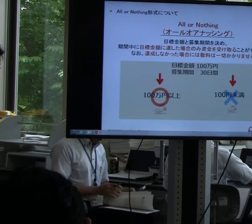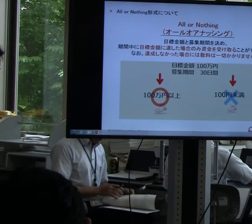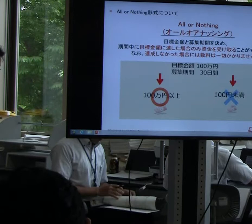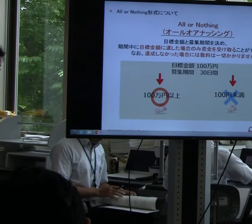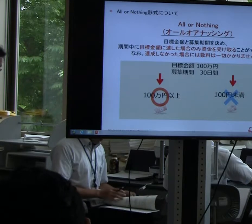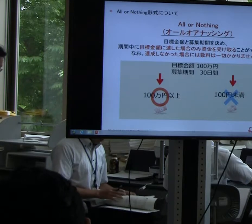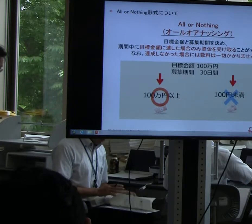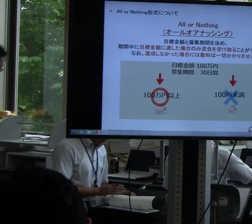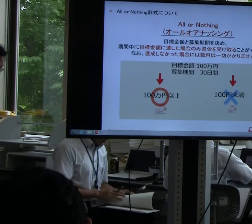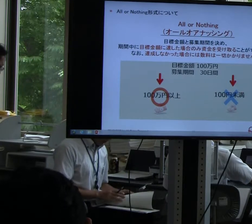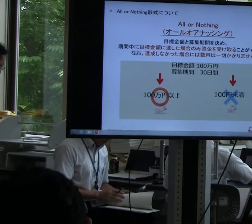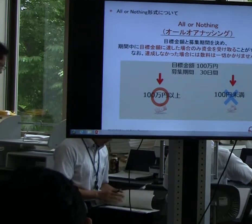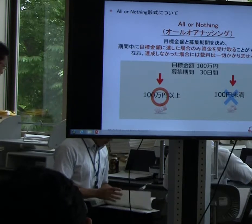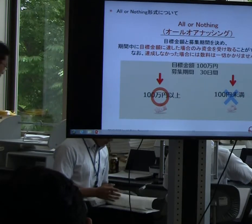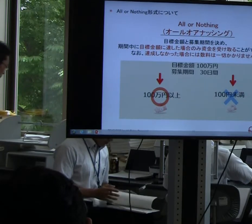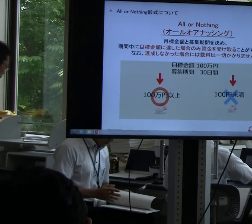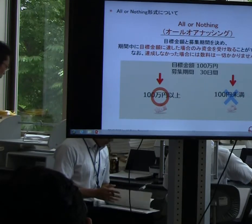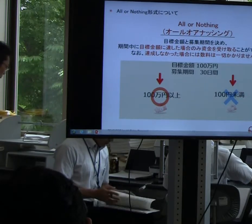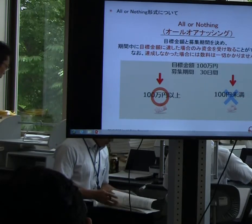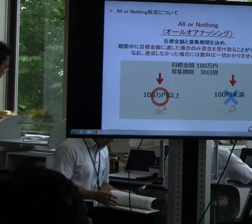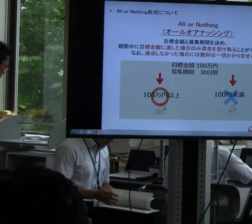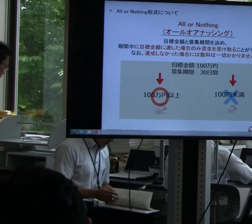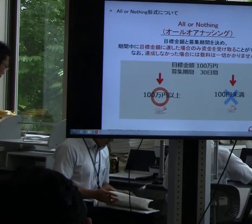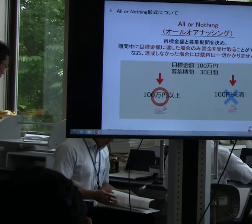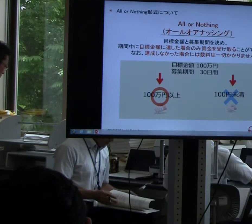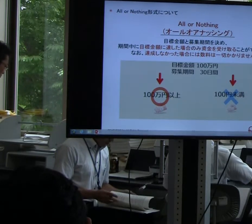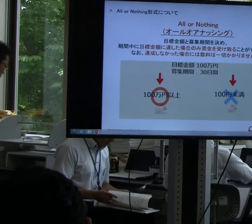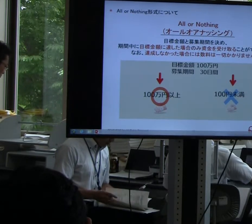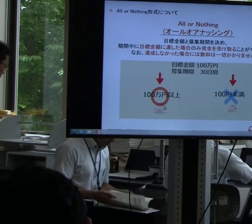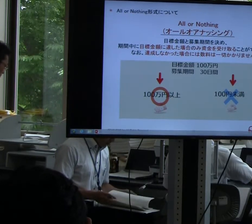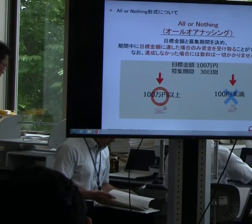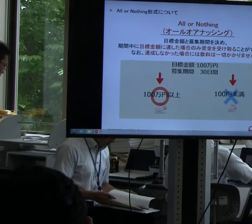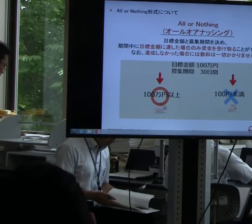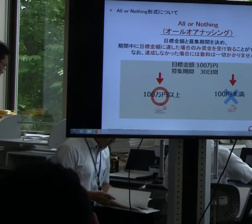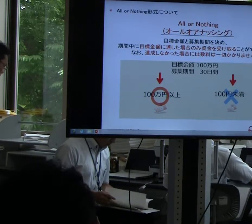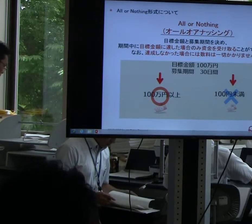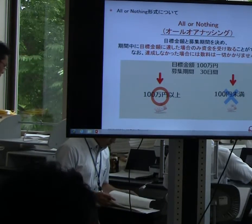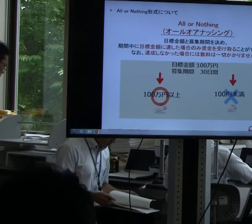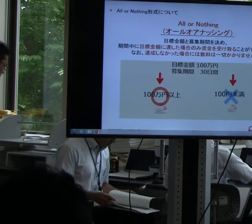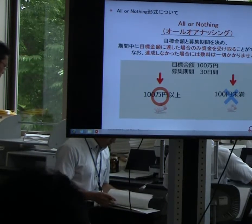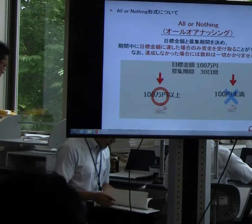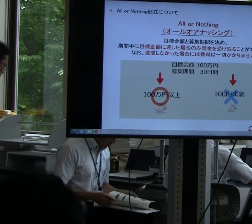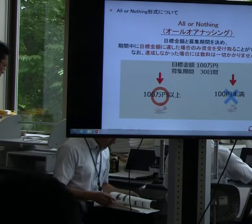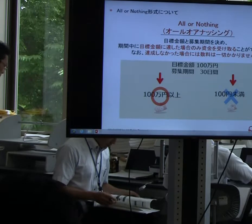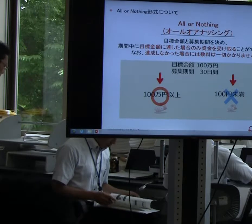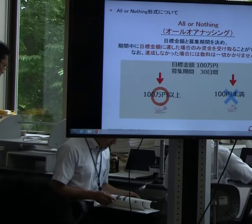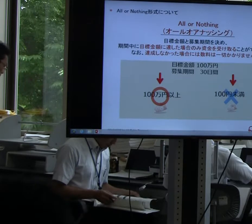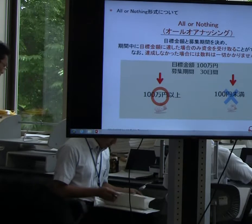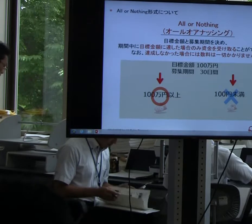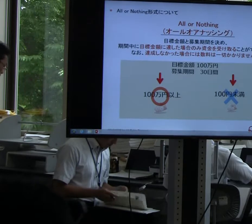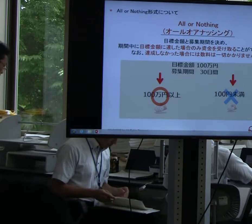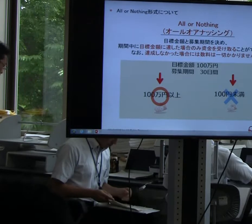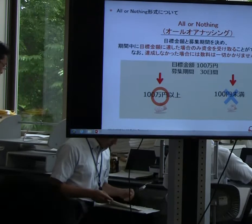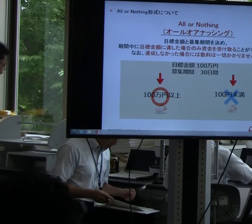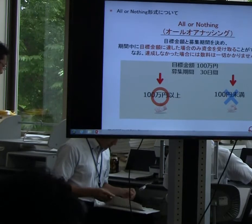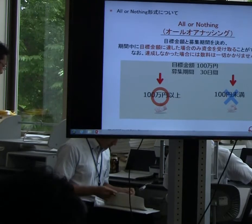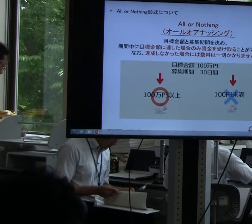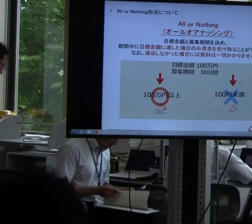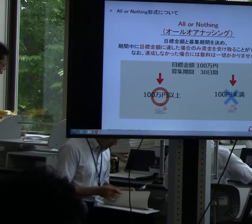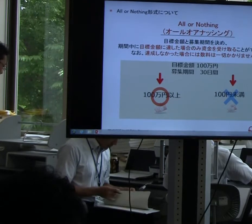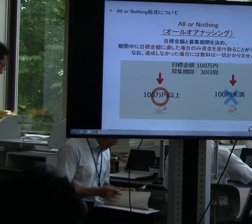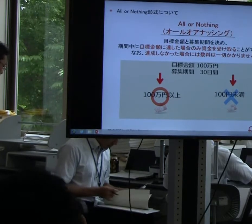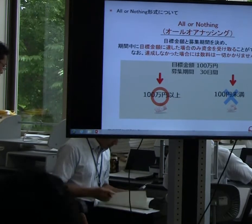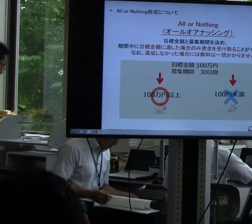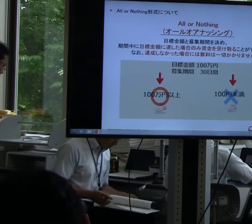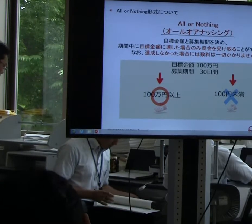回委託をしましたレディフォー株式会社のクラウドファンディングサービスにおきましては、資金調達の方法とし